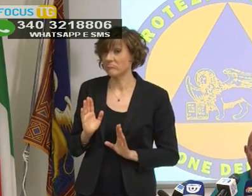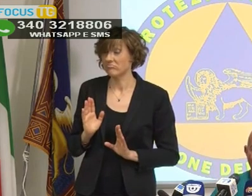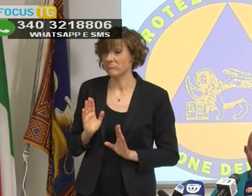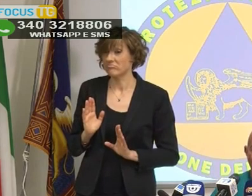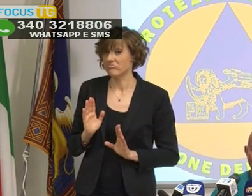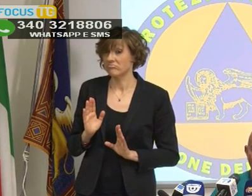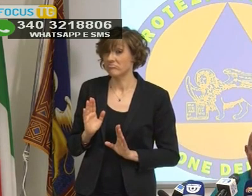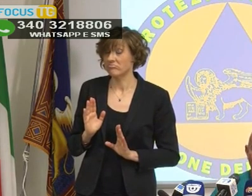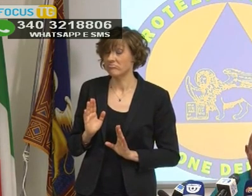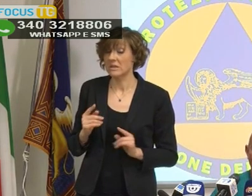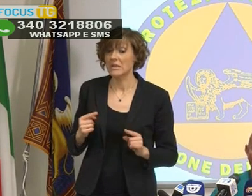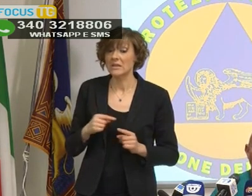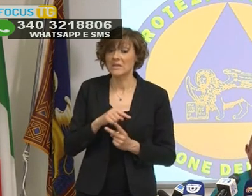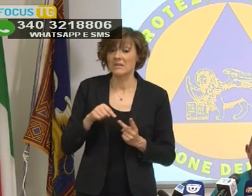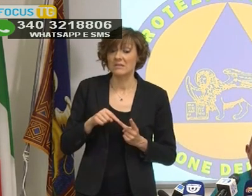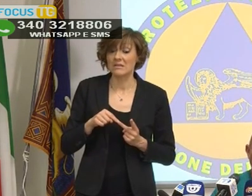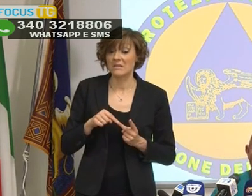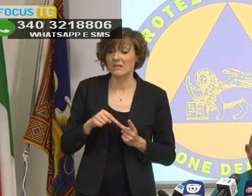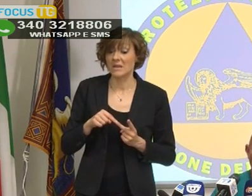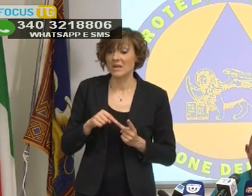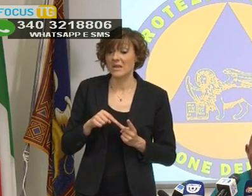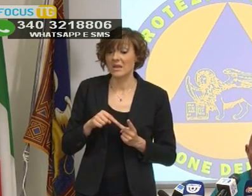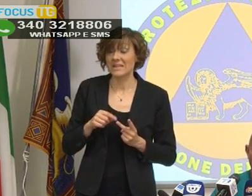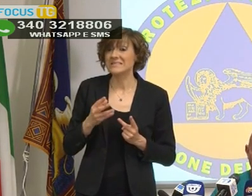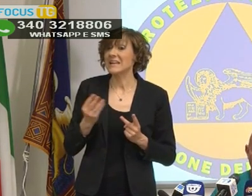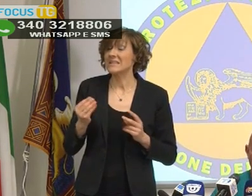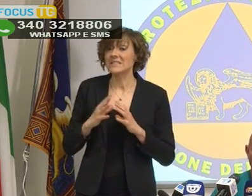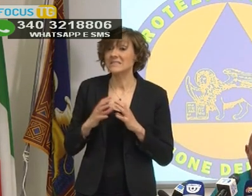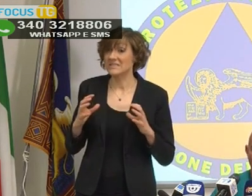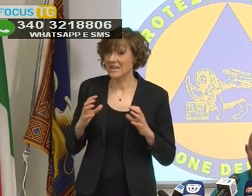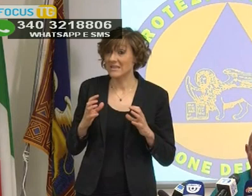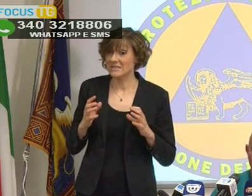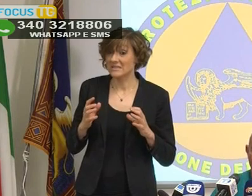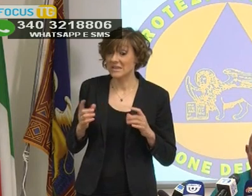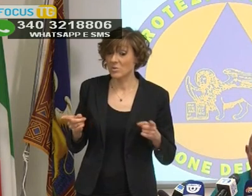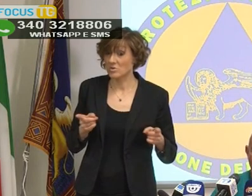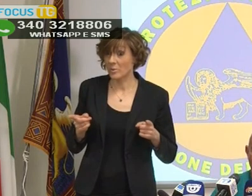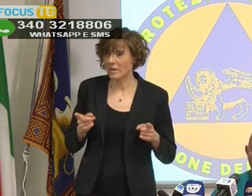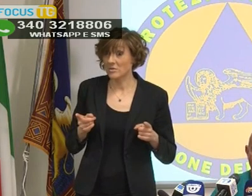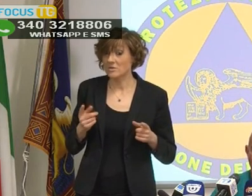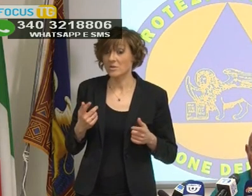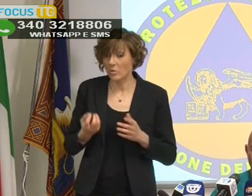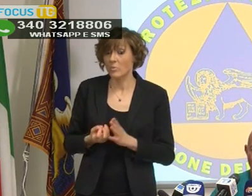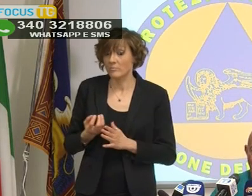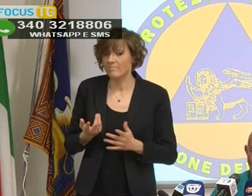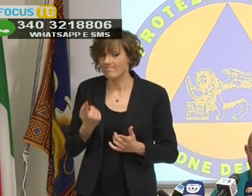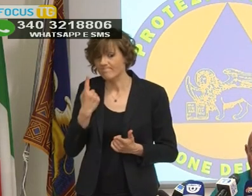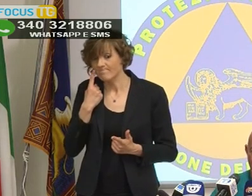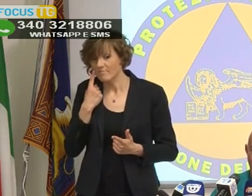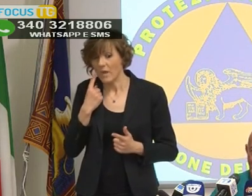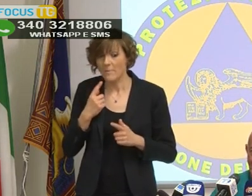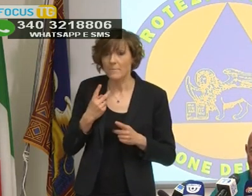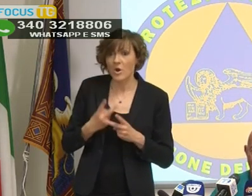seconda considerazione che faccio è che moltissime sono le aziende che si stanno preparando per produrre